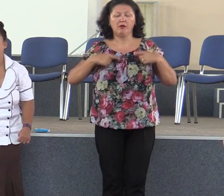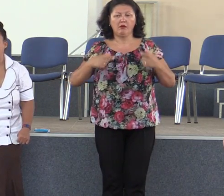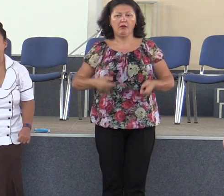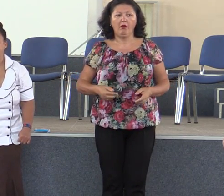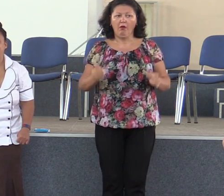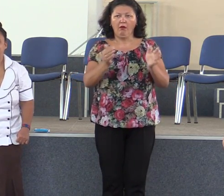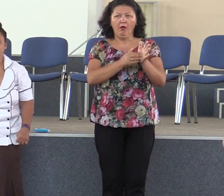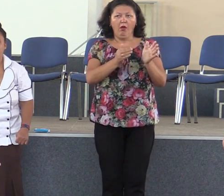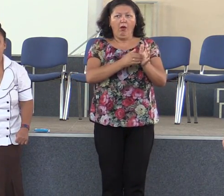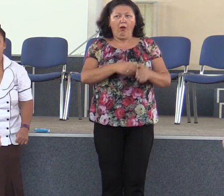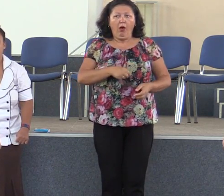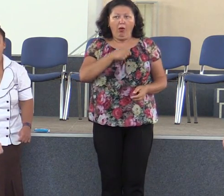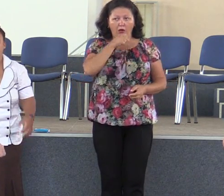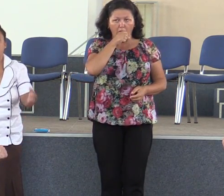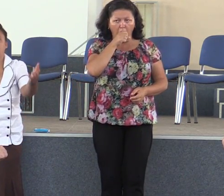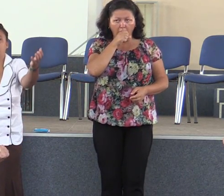Trebuie.